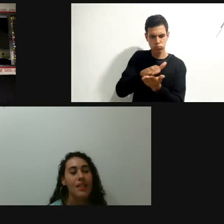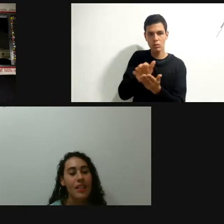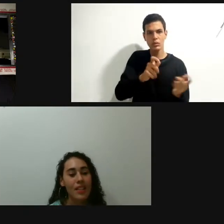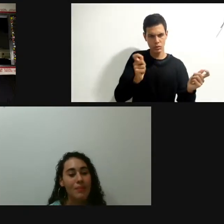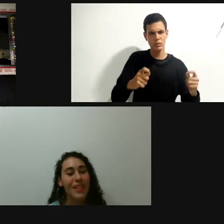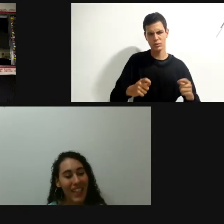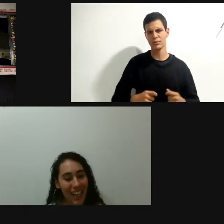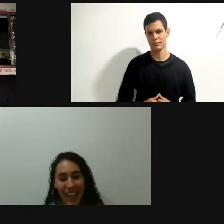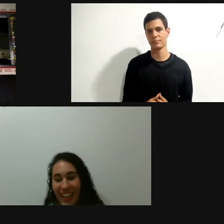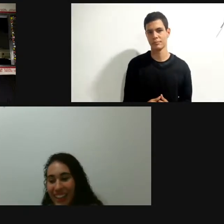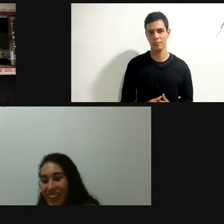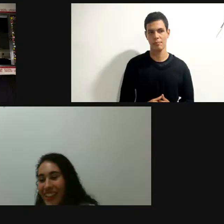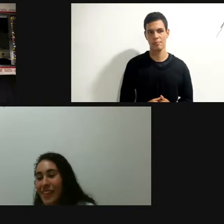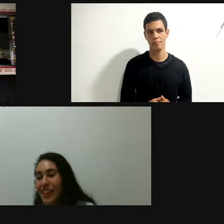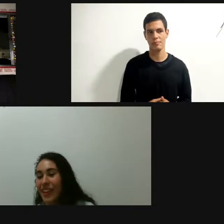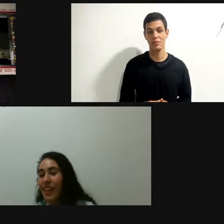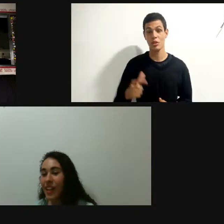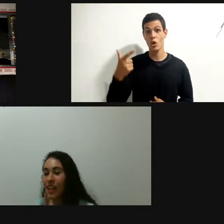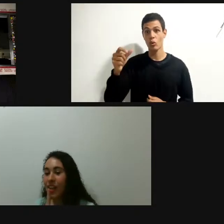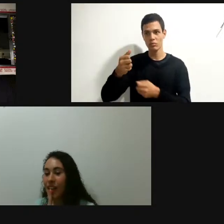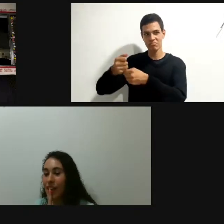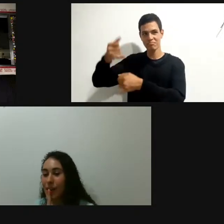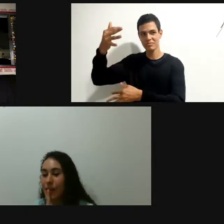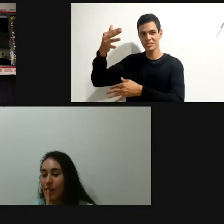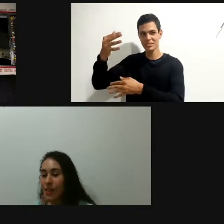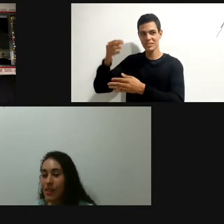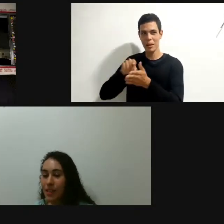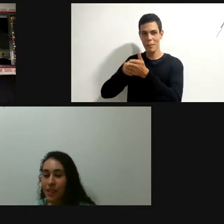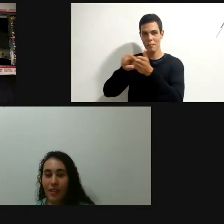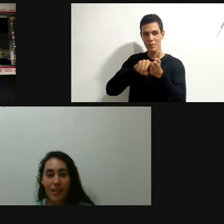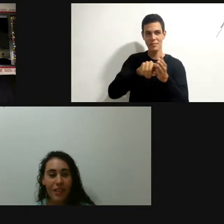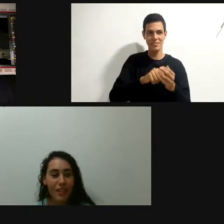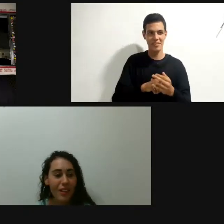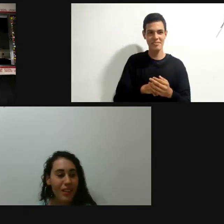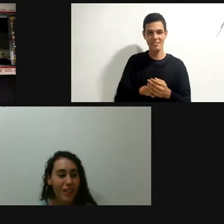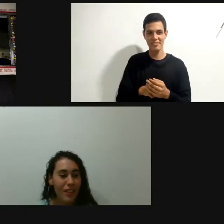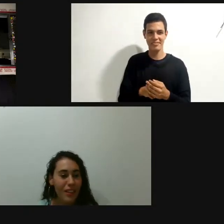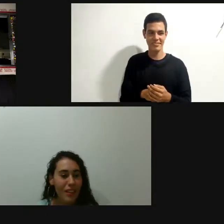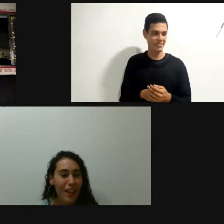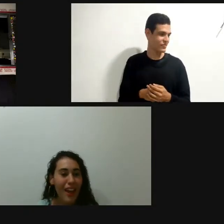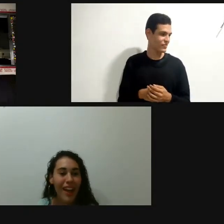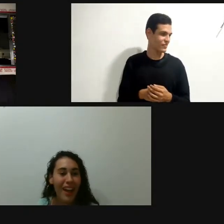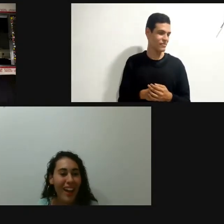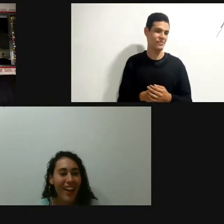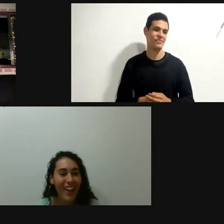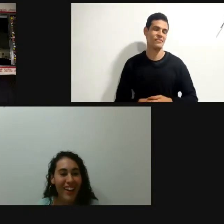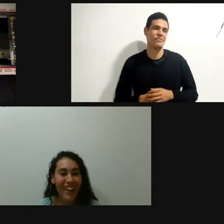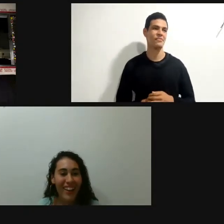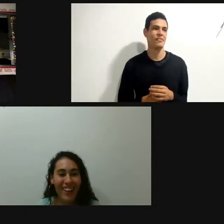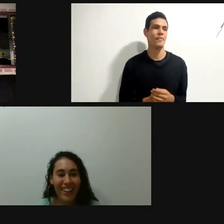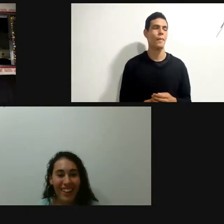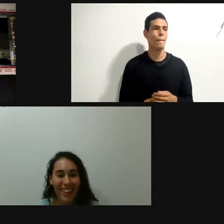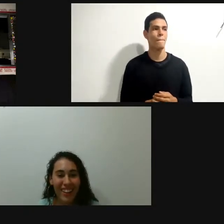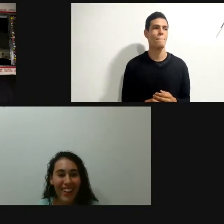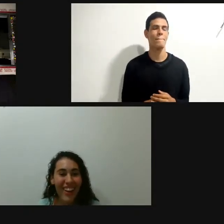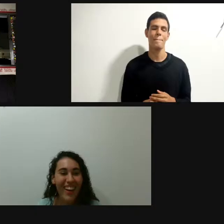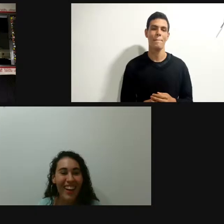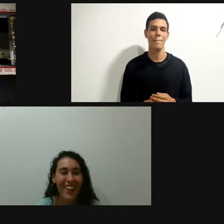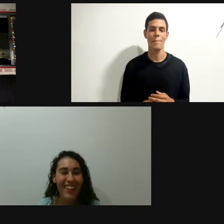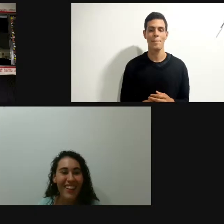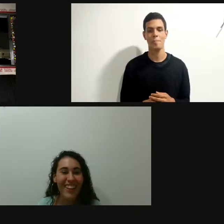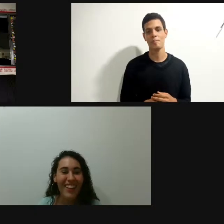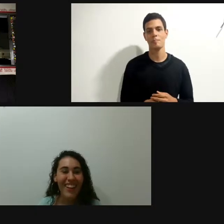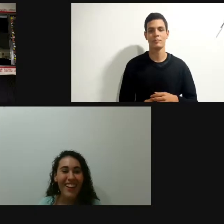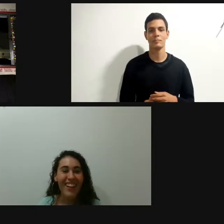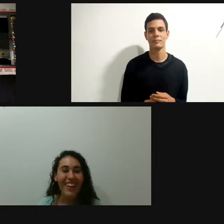Moacira, linda, obrigada. Essa pergunta eu já não posso ler, nem afirmação, porque senão o chicote